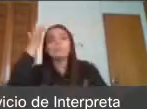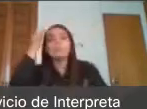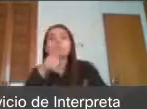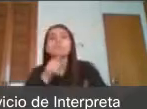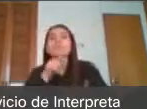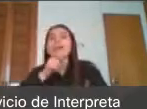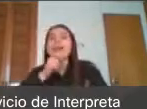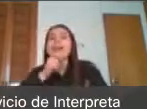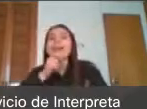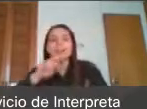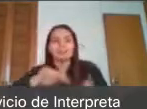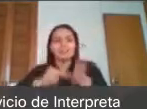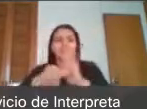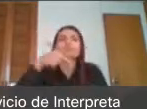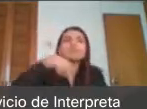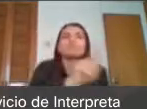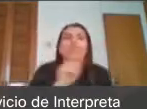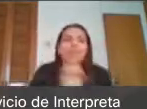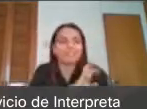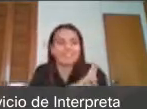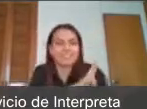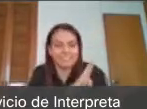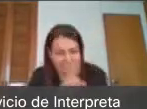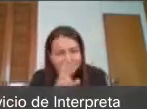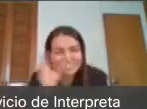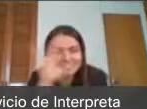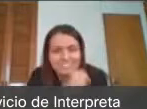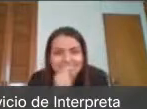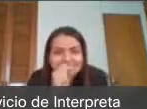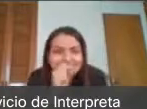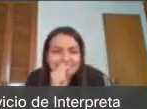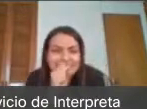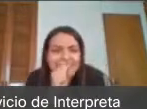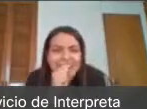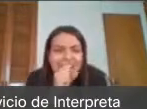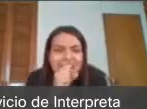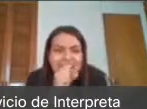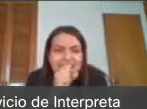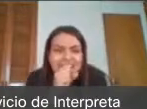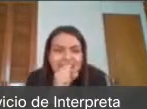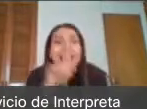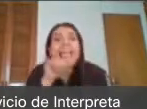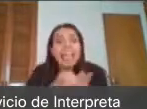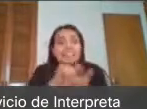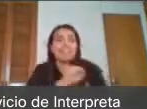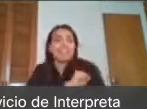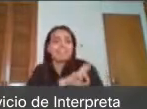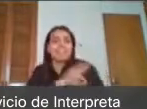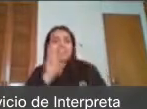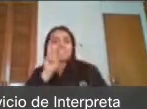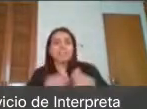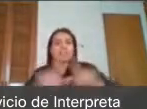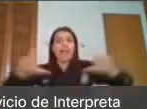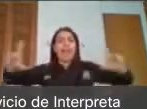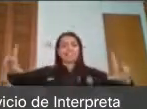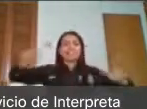coja la cámara de Edith. ¿Sí me hago entender? Y así Edith sea más grande y no tengamos el problema de